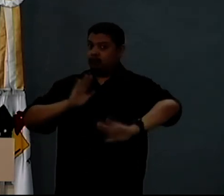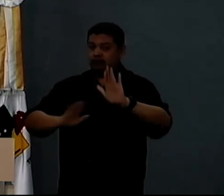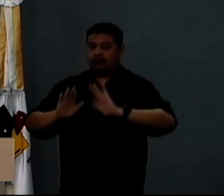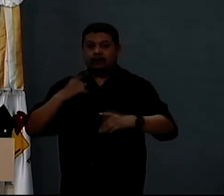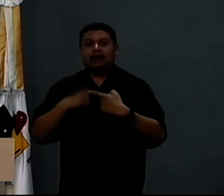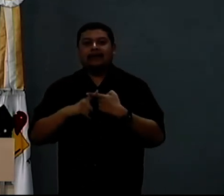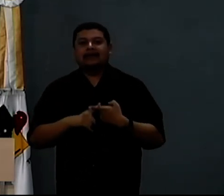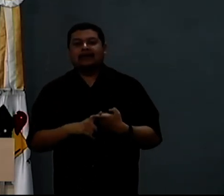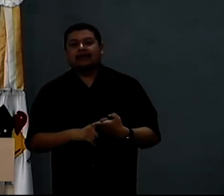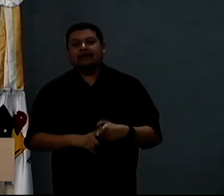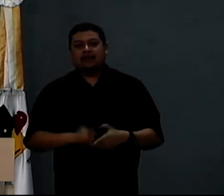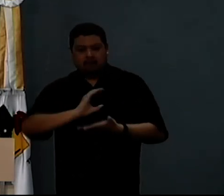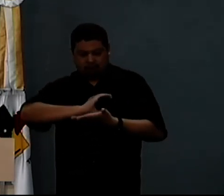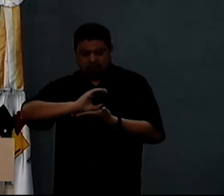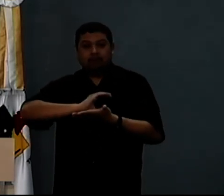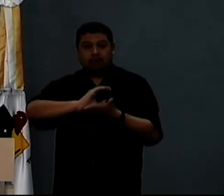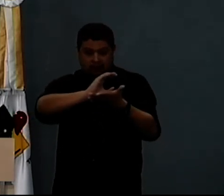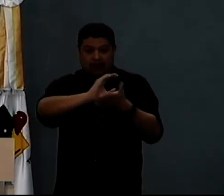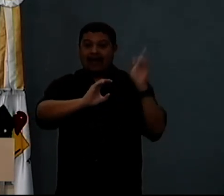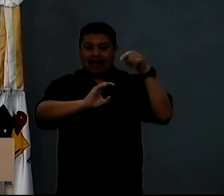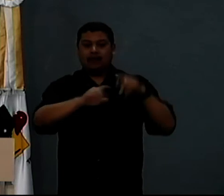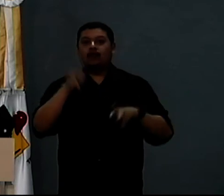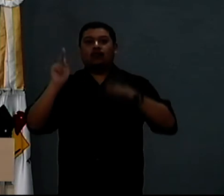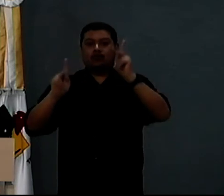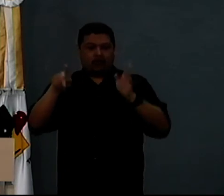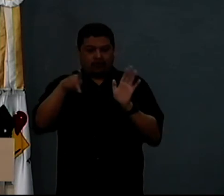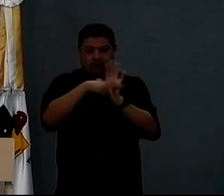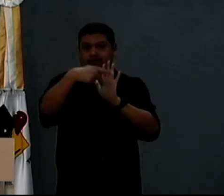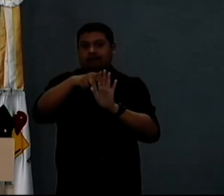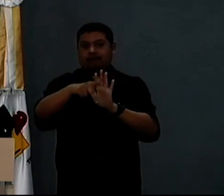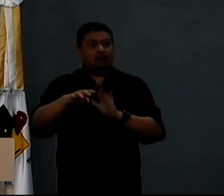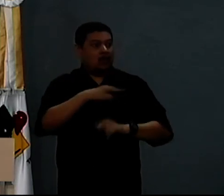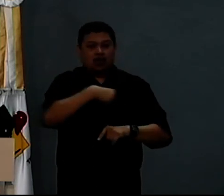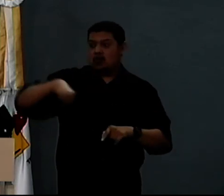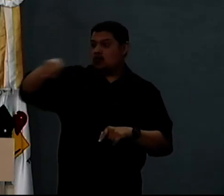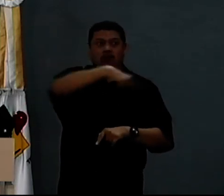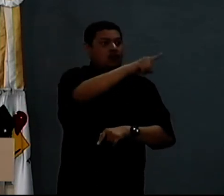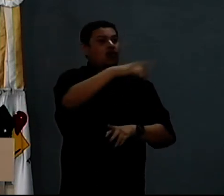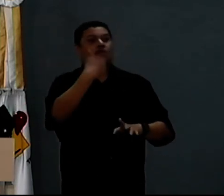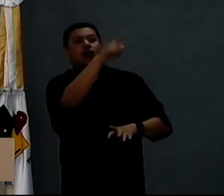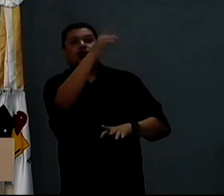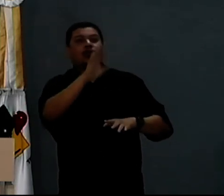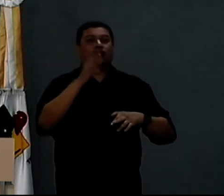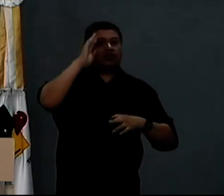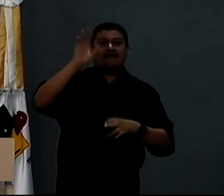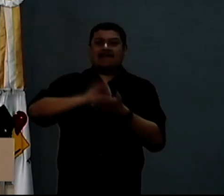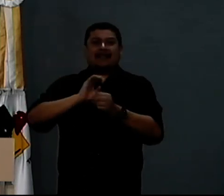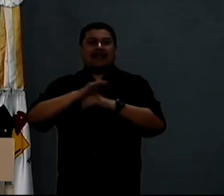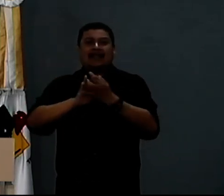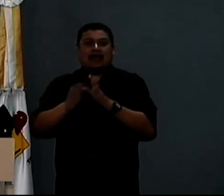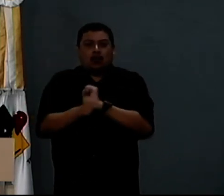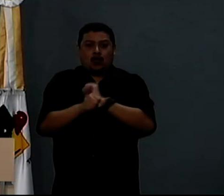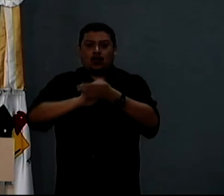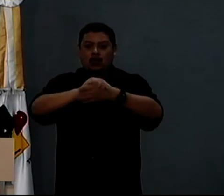porque, assim, esse dinheiro todo é o dinheiro do povo que está saindo para o ralo e ninguém está dizendo nada. Quando nossos empresários reclamam da situação da